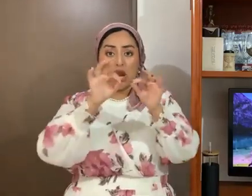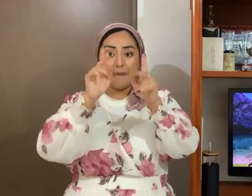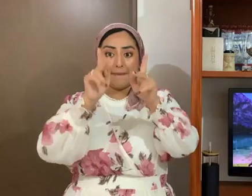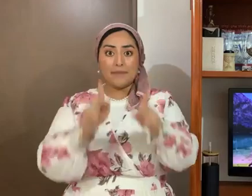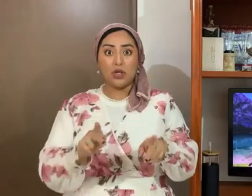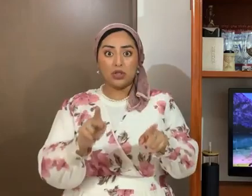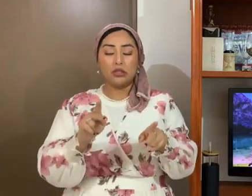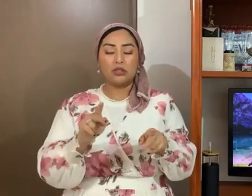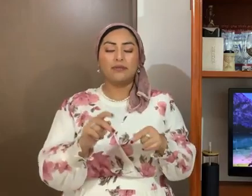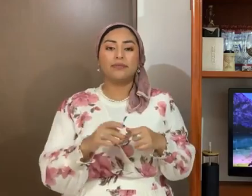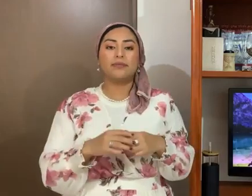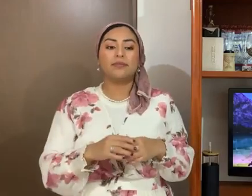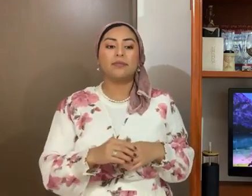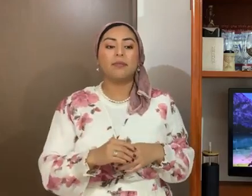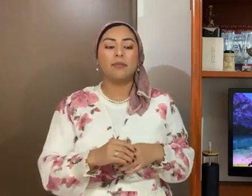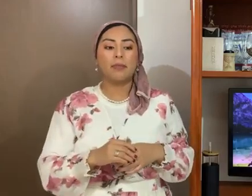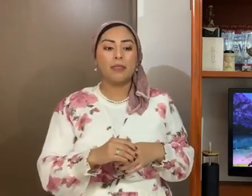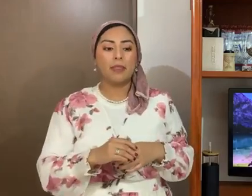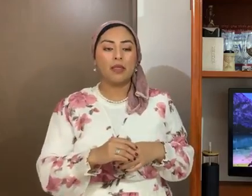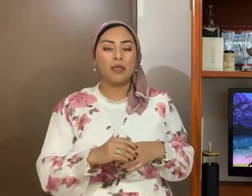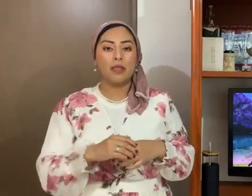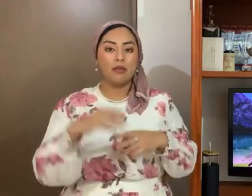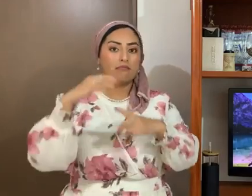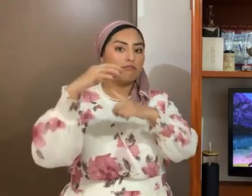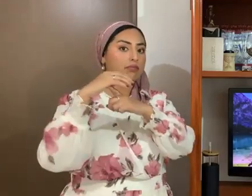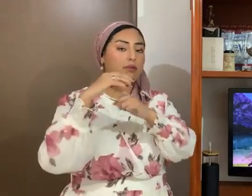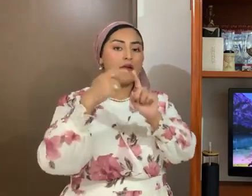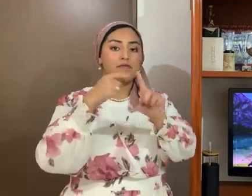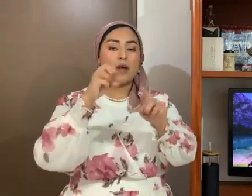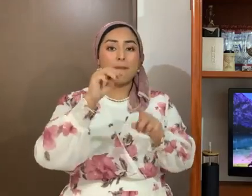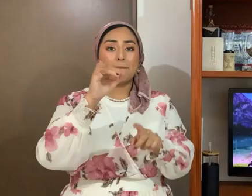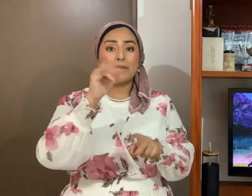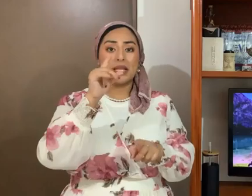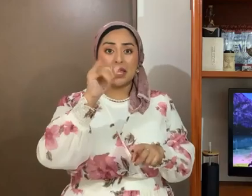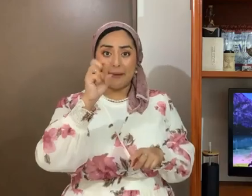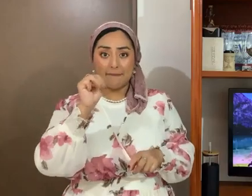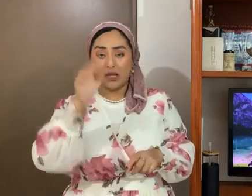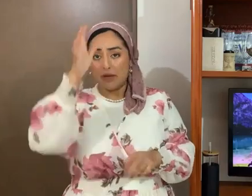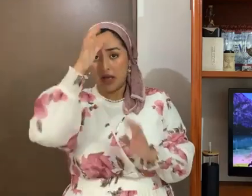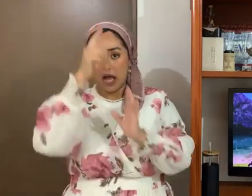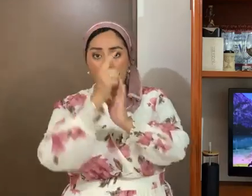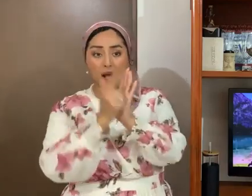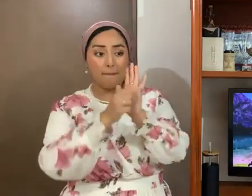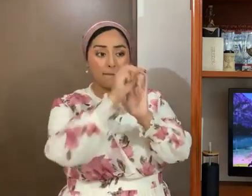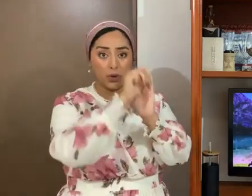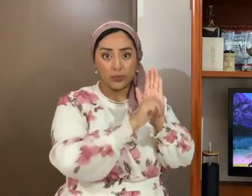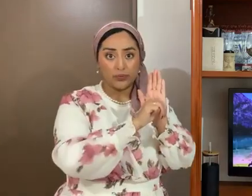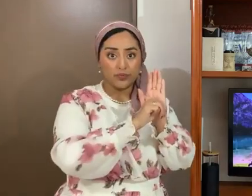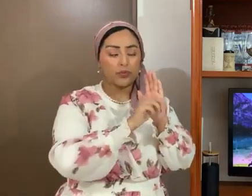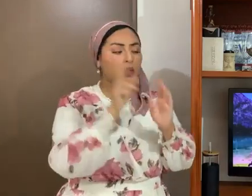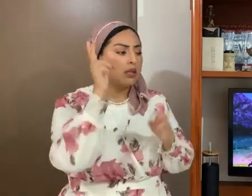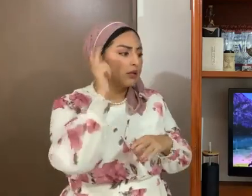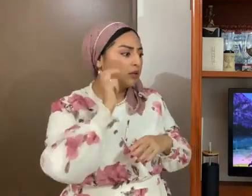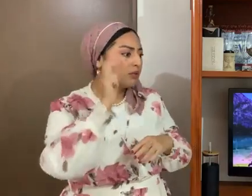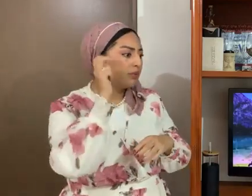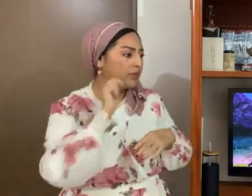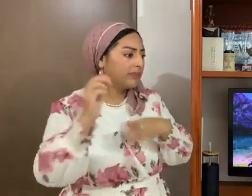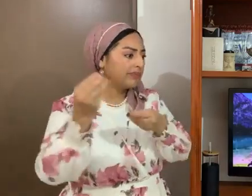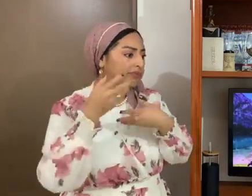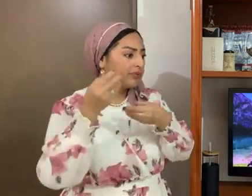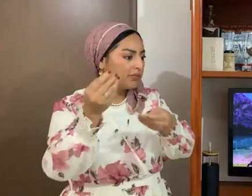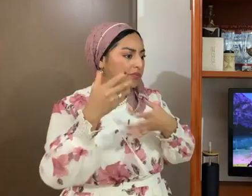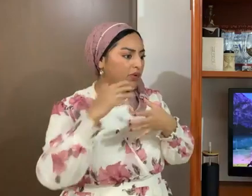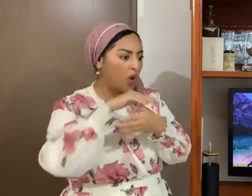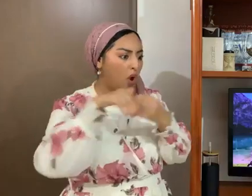un puesto, vamos a decirlo así, principal de Madián, suegro de Moisés. Todas las cosas que Elohim había hecho